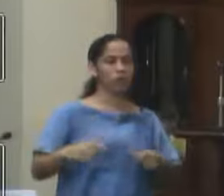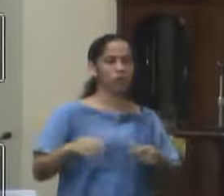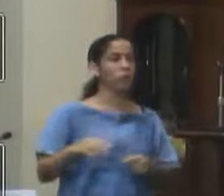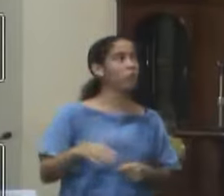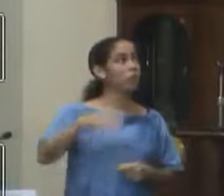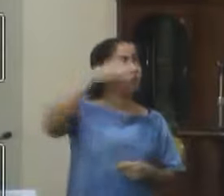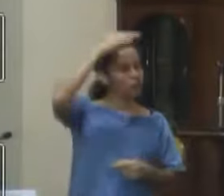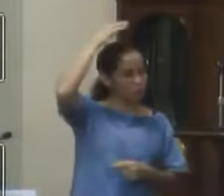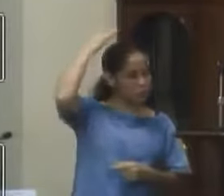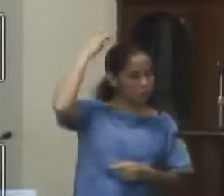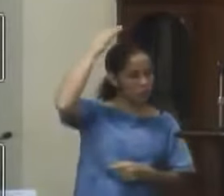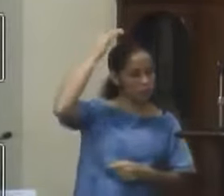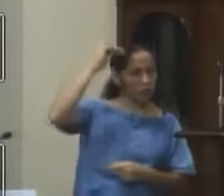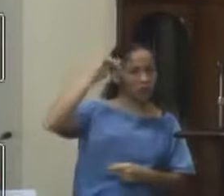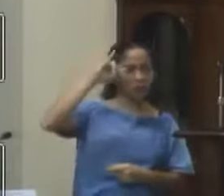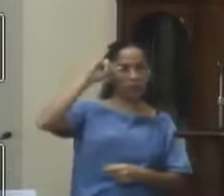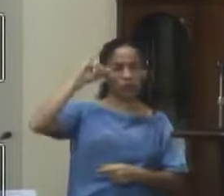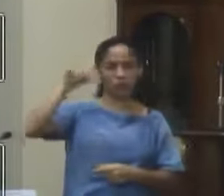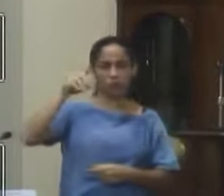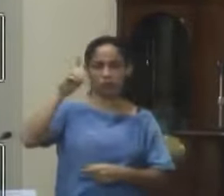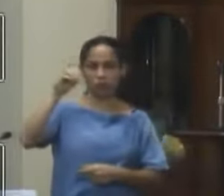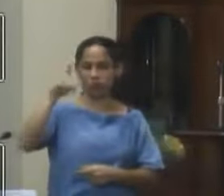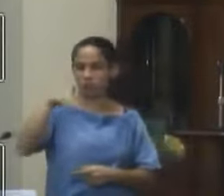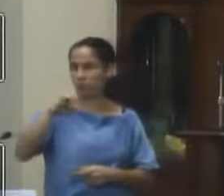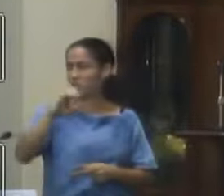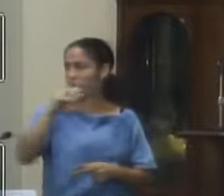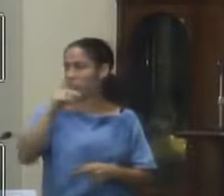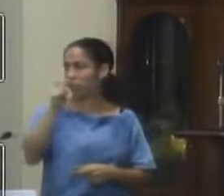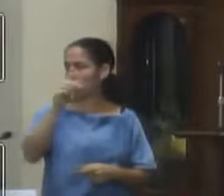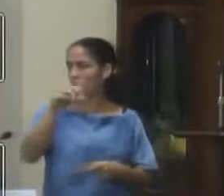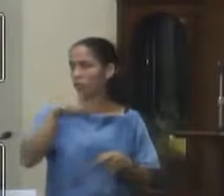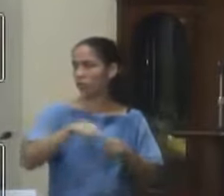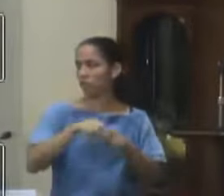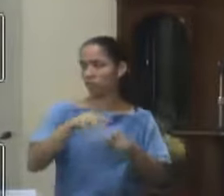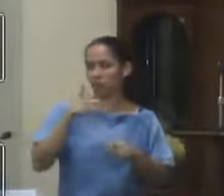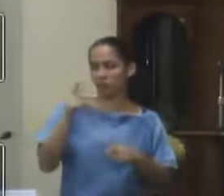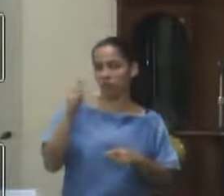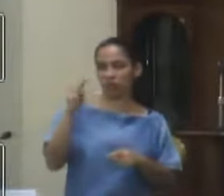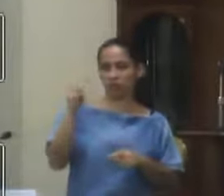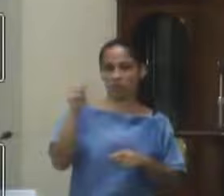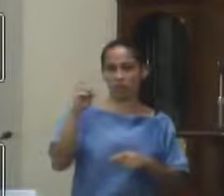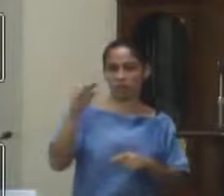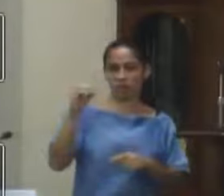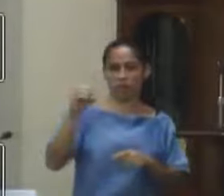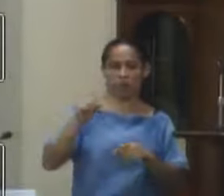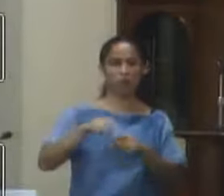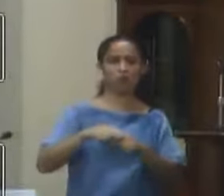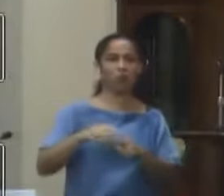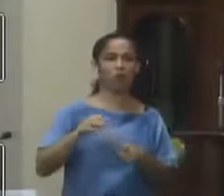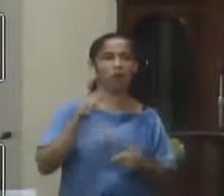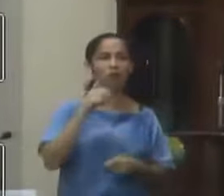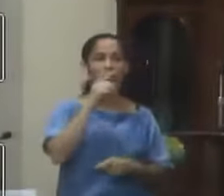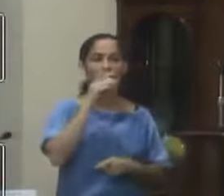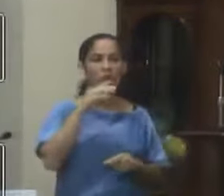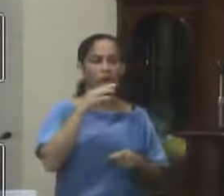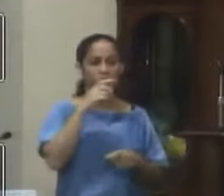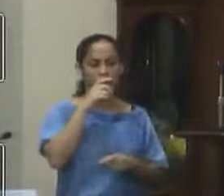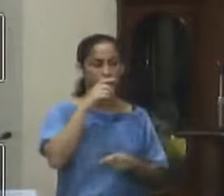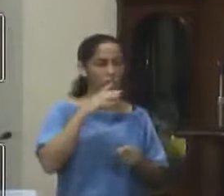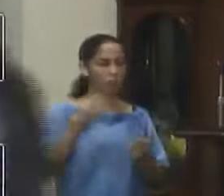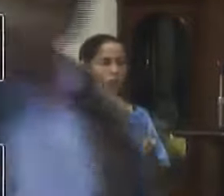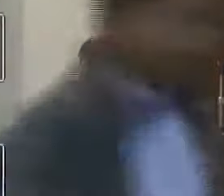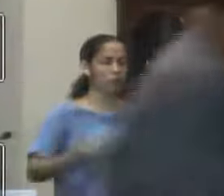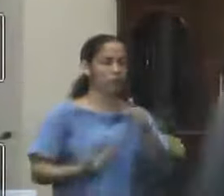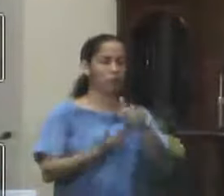José das Palmeiras, Jardim Valença, Barroso e Água Fria. Por fim, hoje estive em